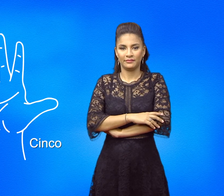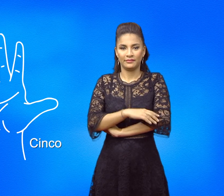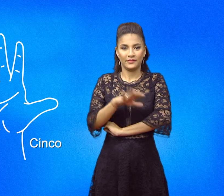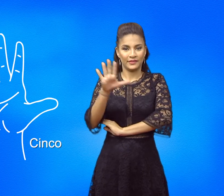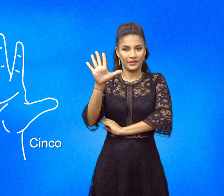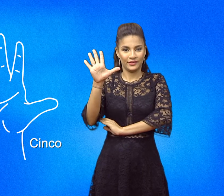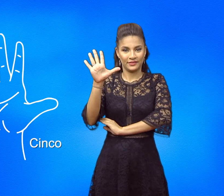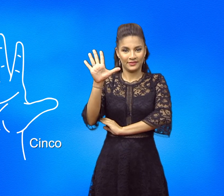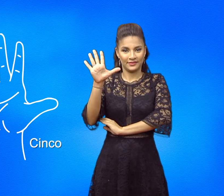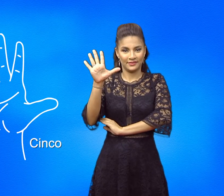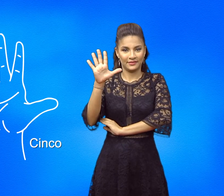5